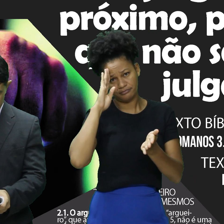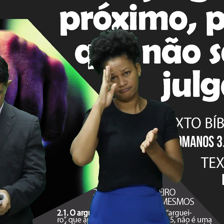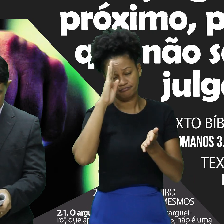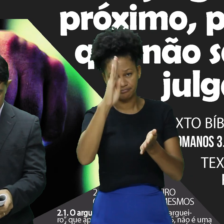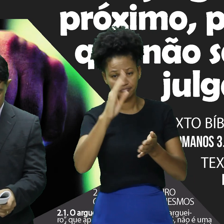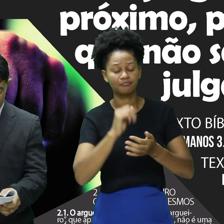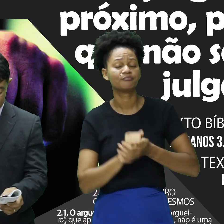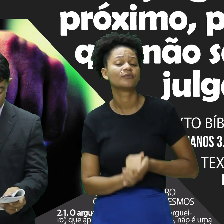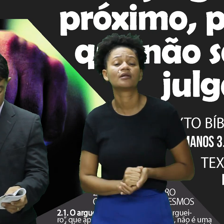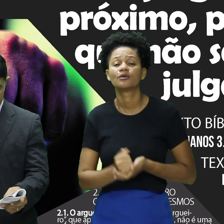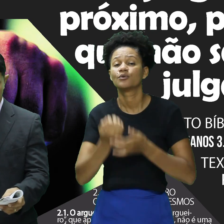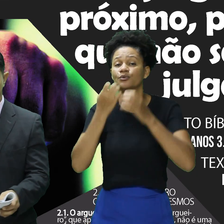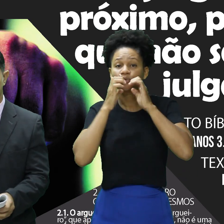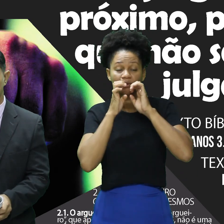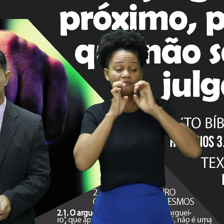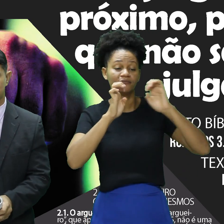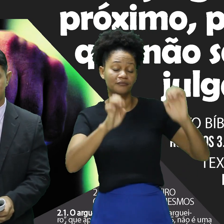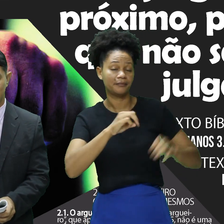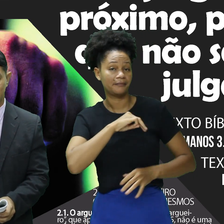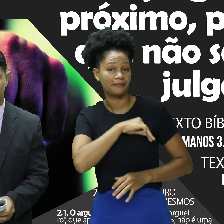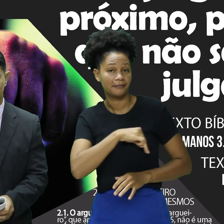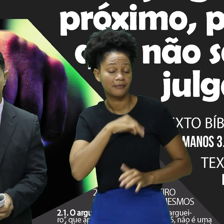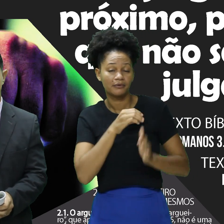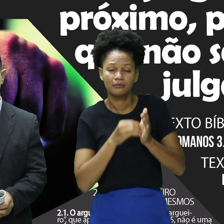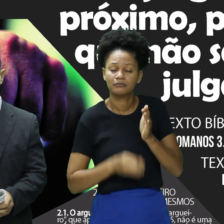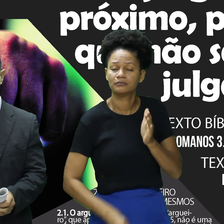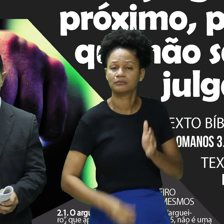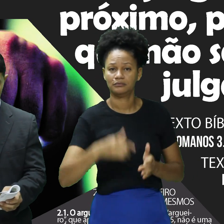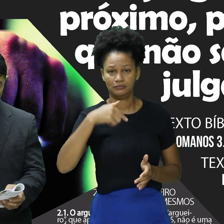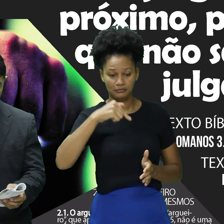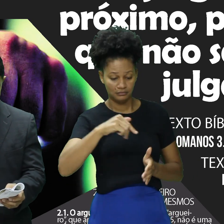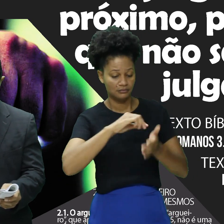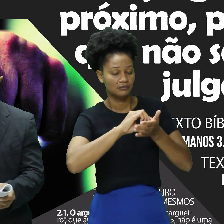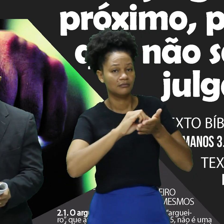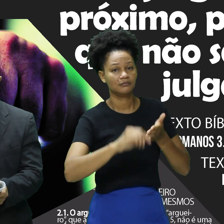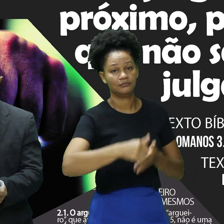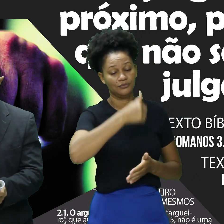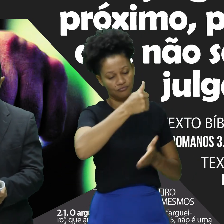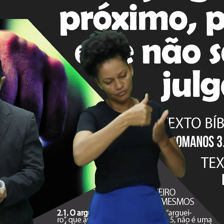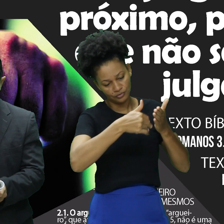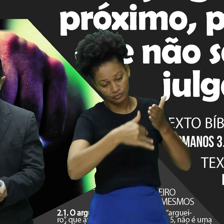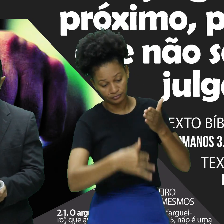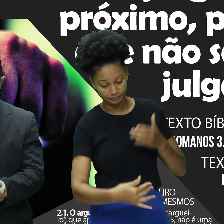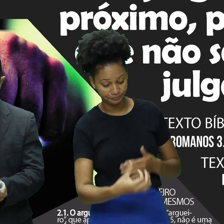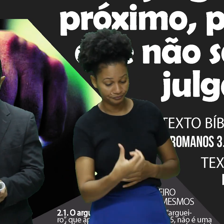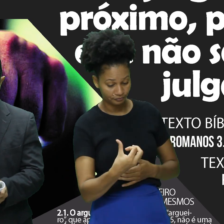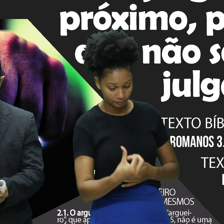no Evangelho de Mateus, capítulo 7, versículos de 1 a 6.